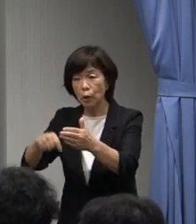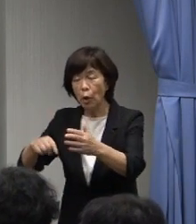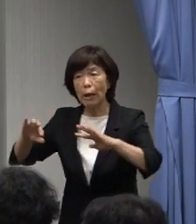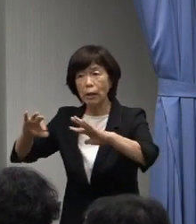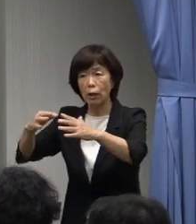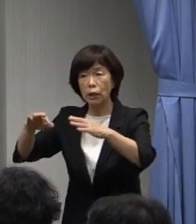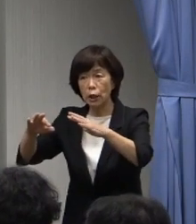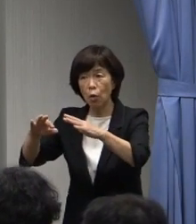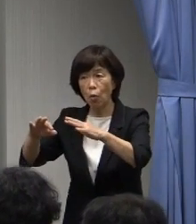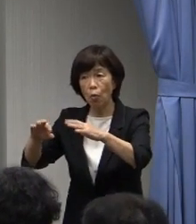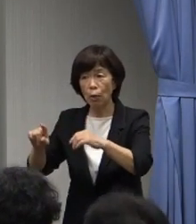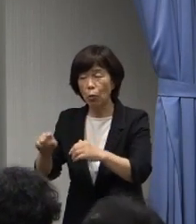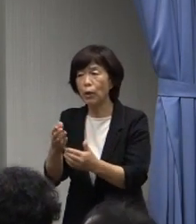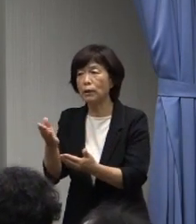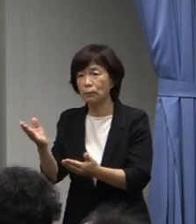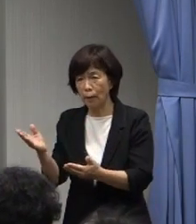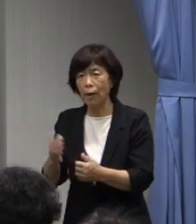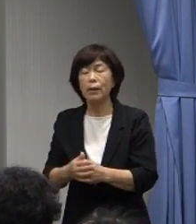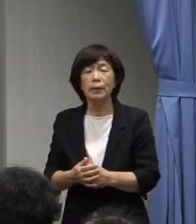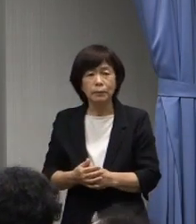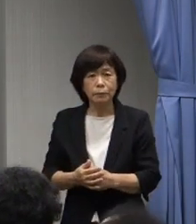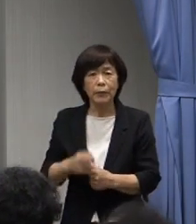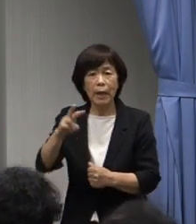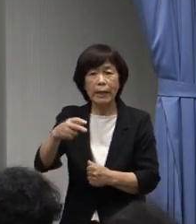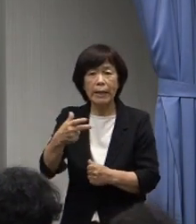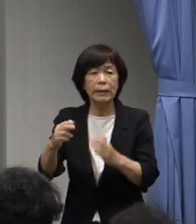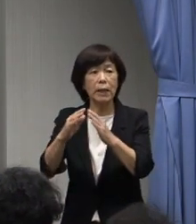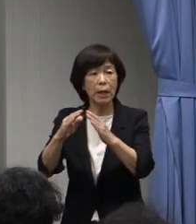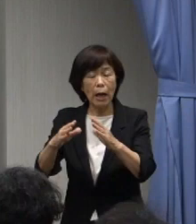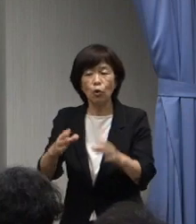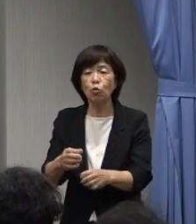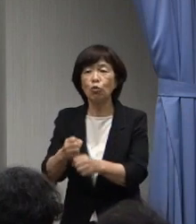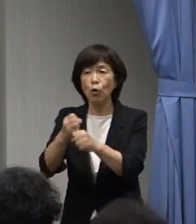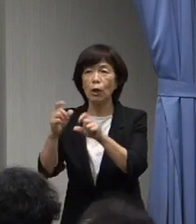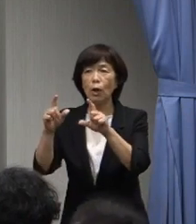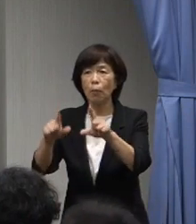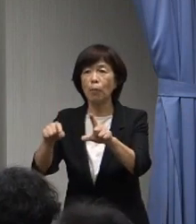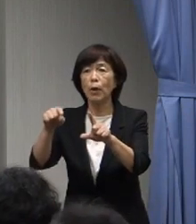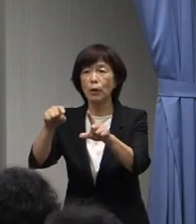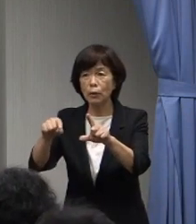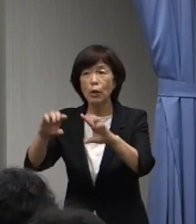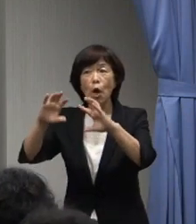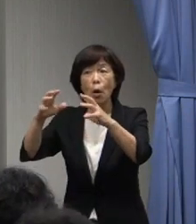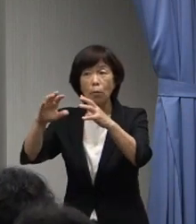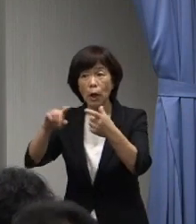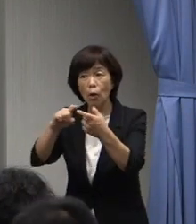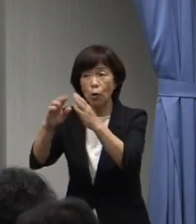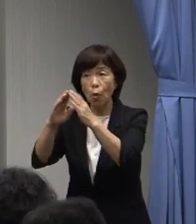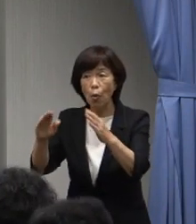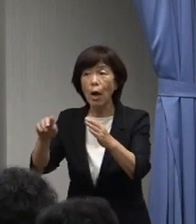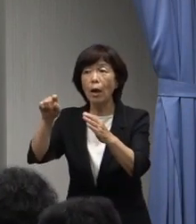はありましたか。 理事会の取りまとめは博覧会協会でやってますので、